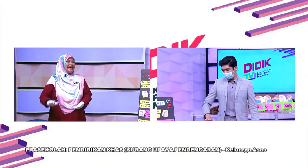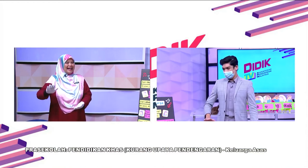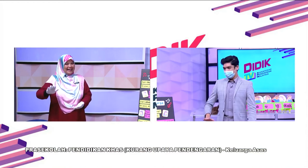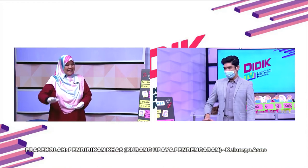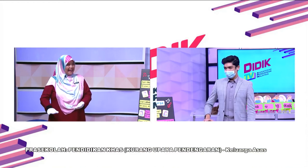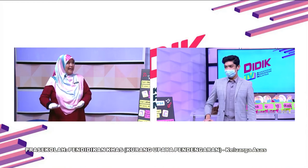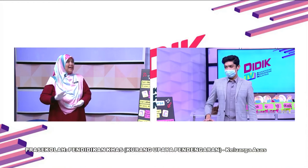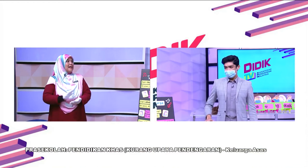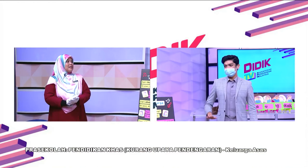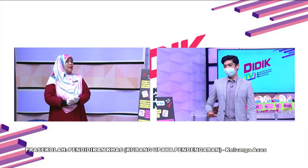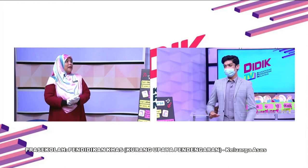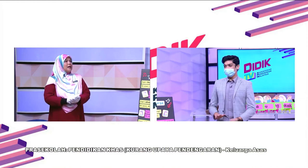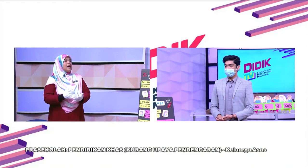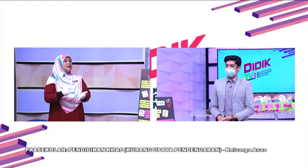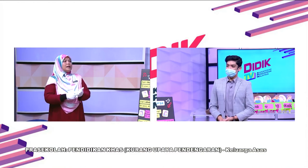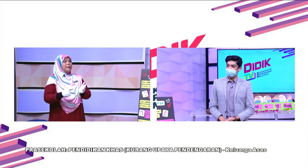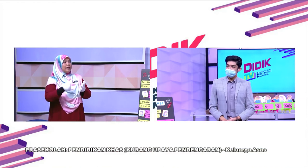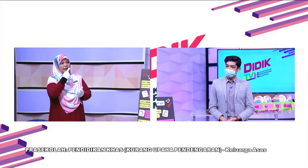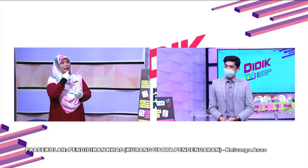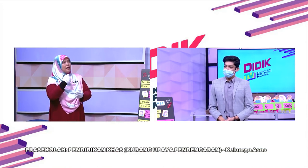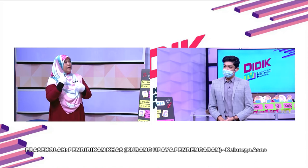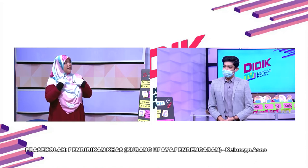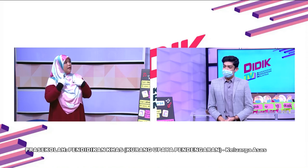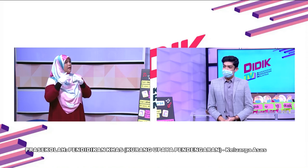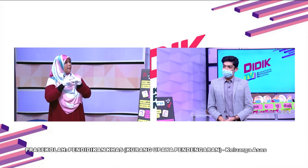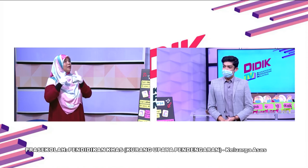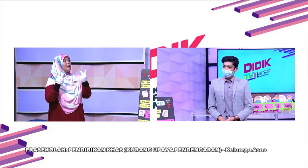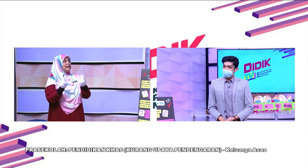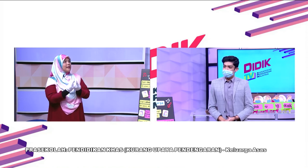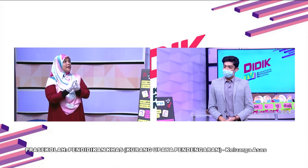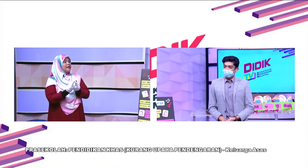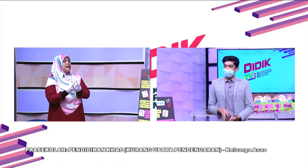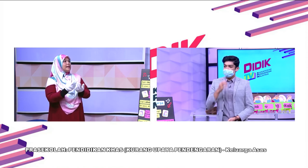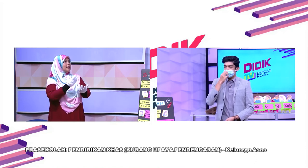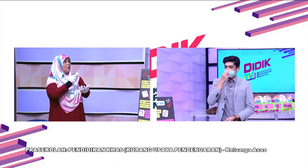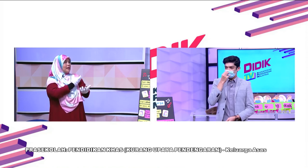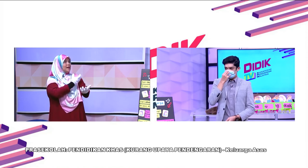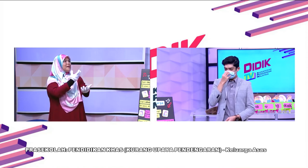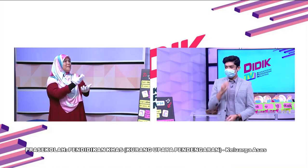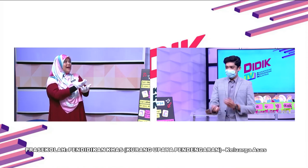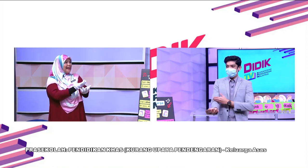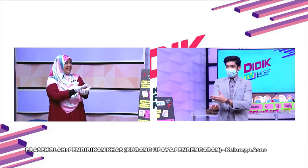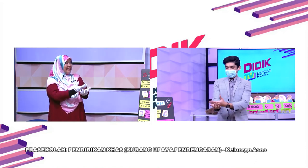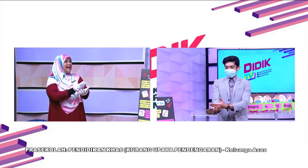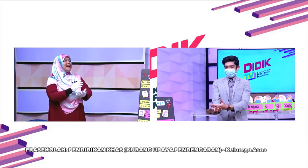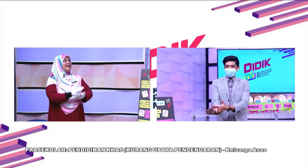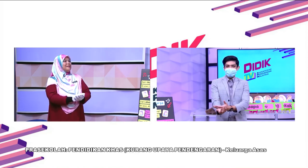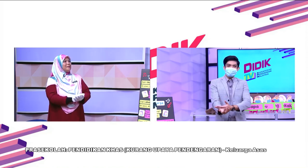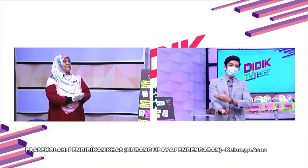adik-adik baik apalagi yang ada dalam keluarga kita di Kembangan acehkita